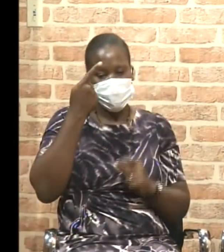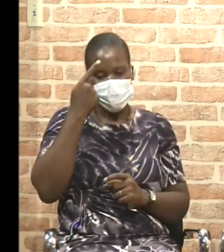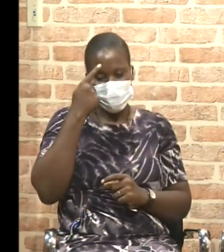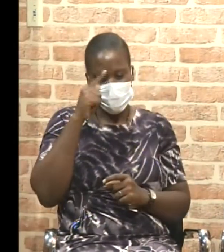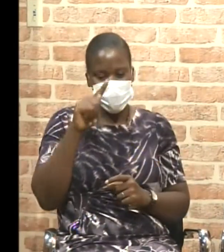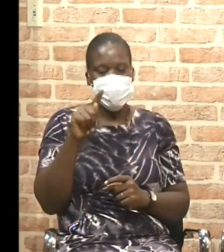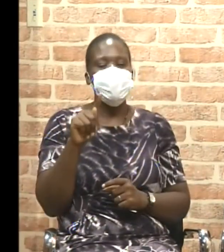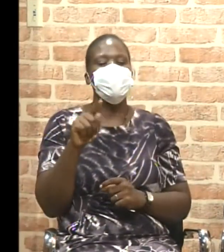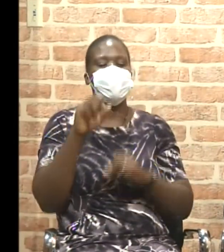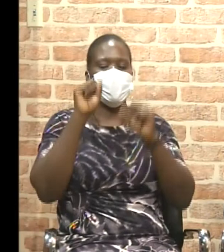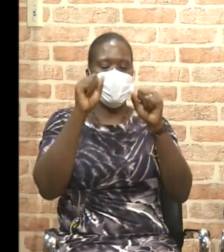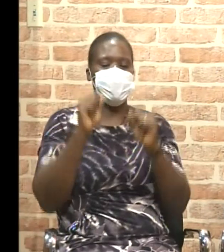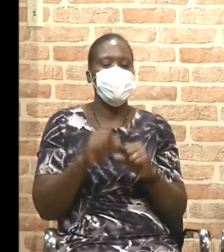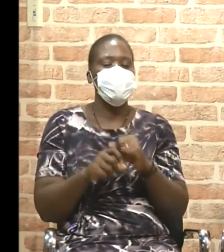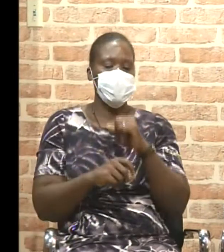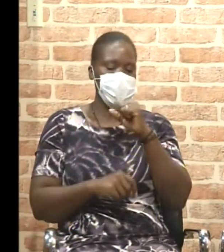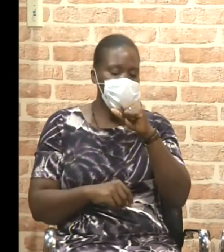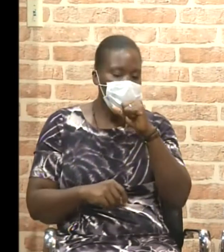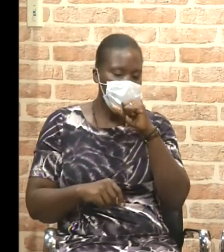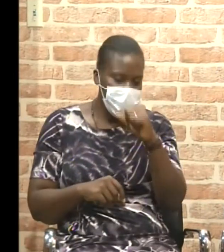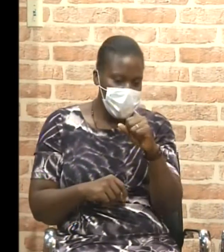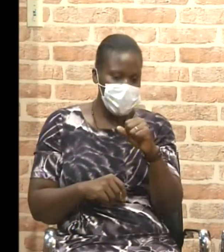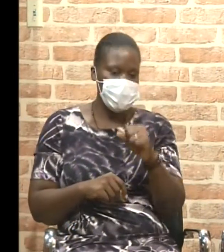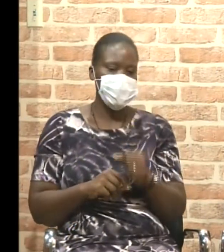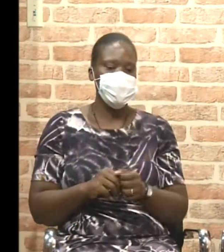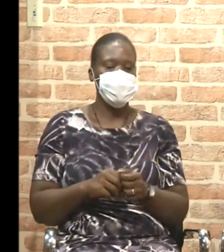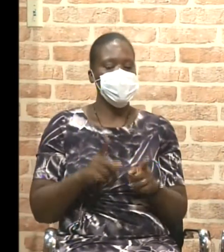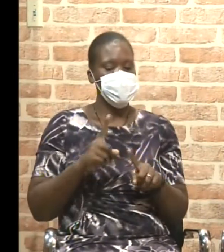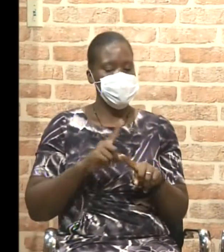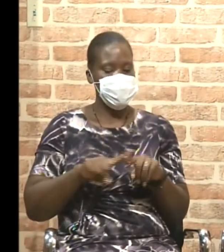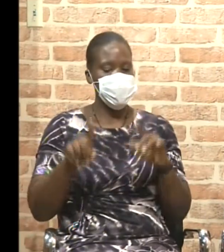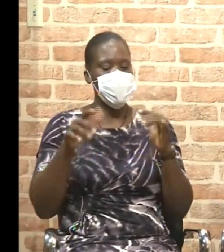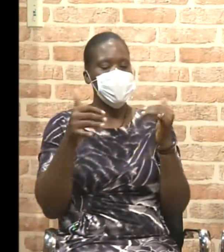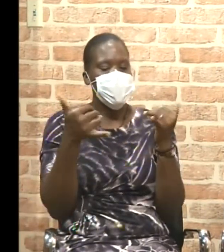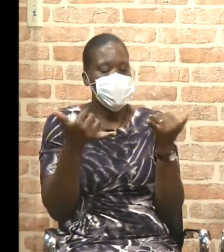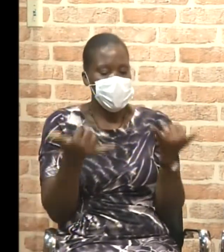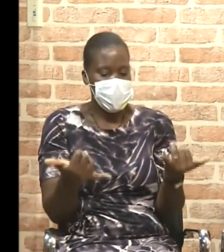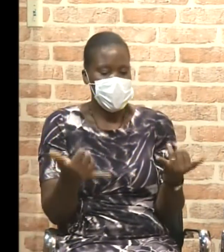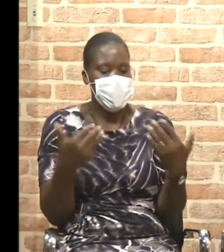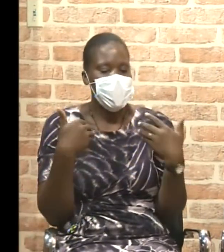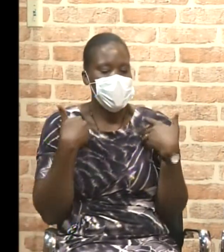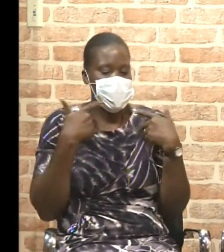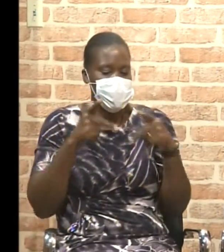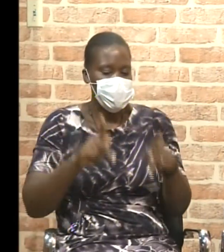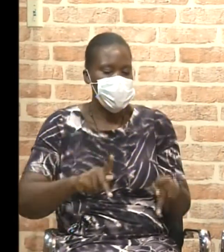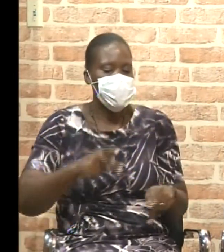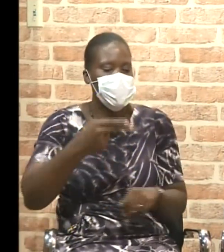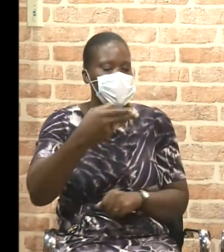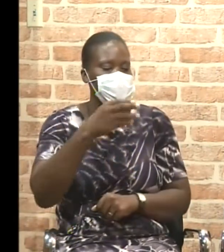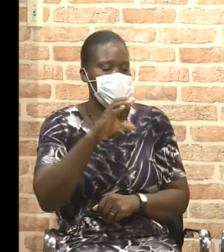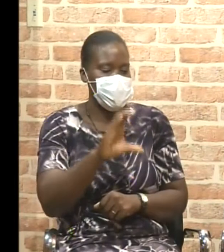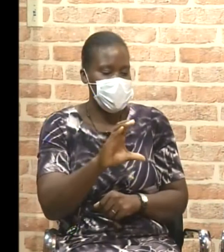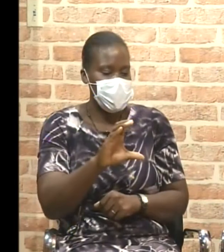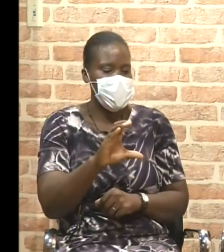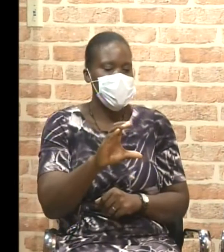il capable justement tousser. Mais maintenant, il y a deux monde qui est handicapé tout qui a risque, par exemple qui diabétique,